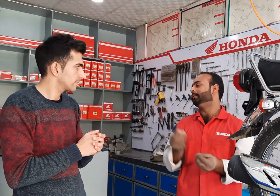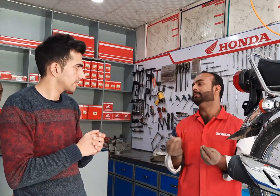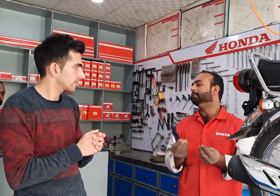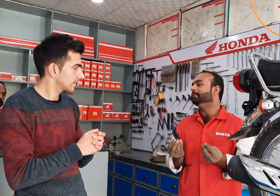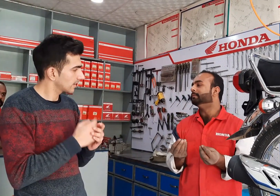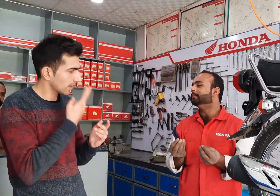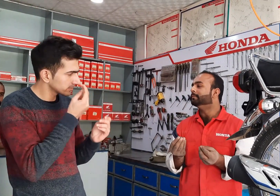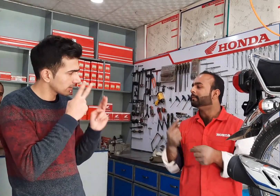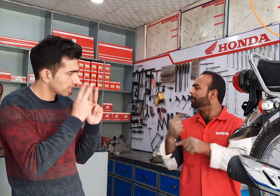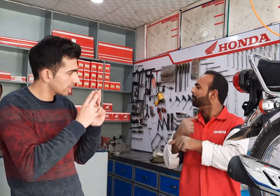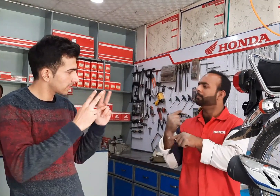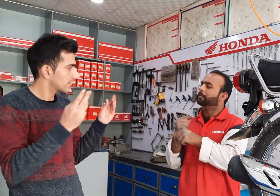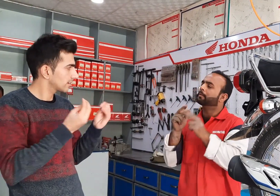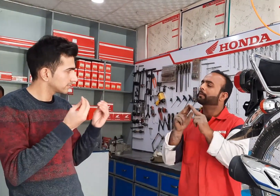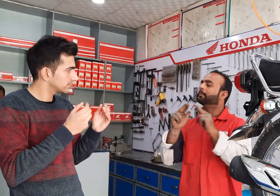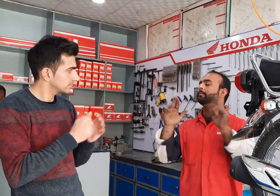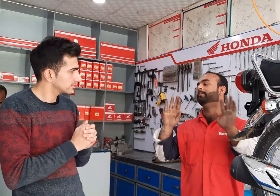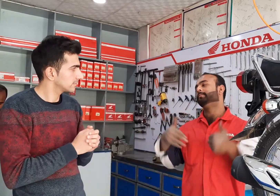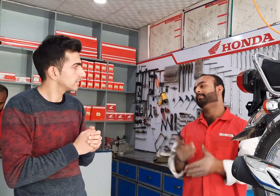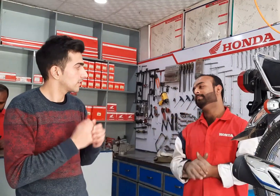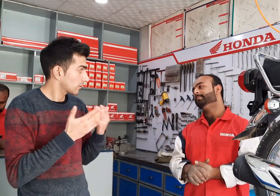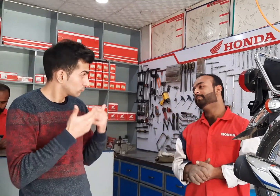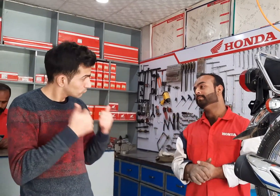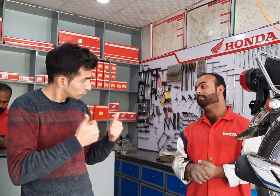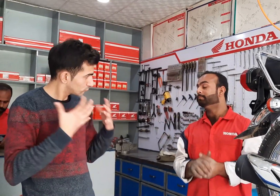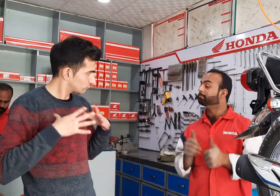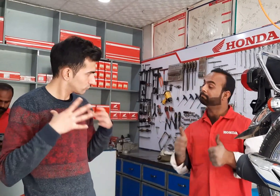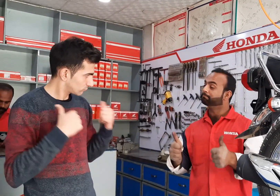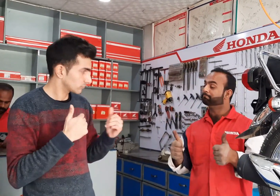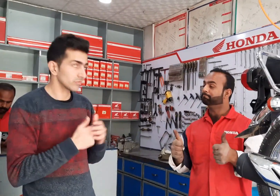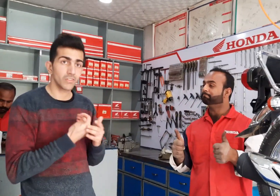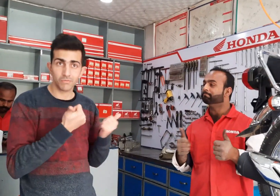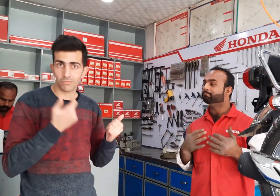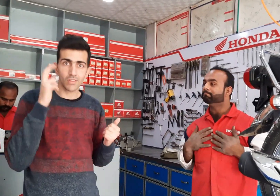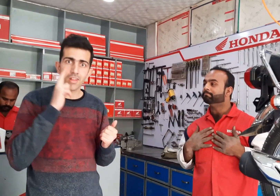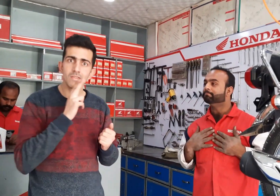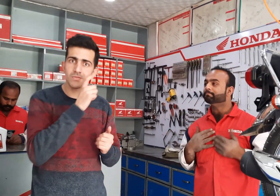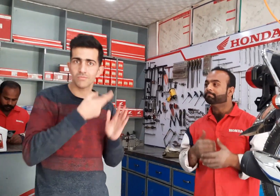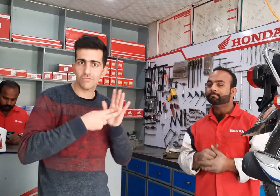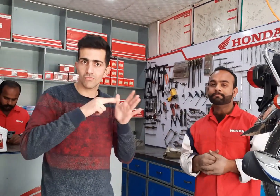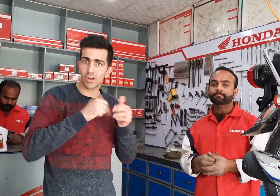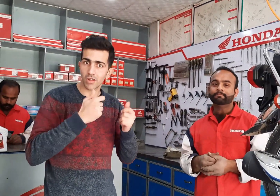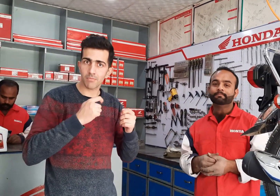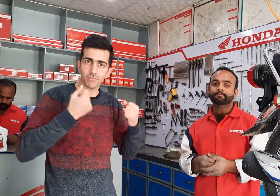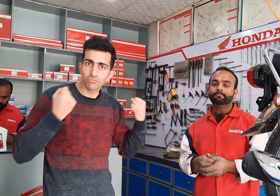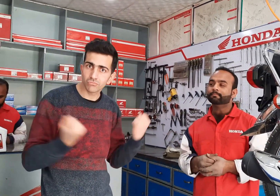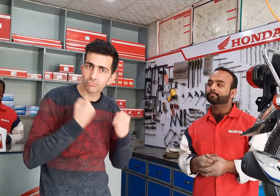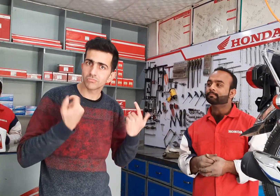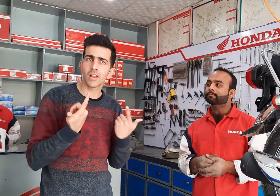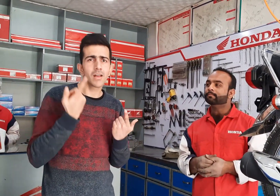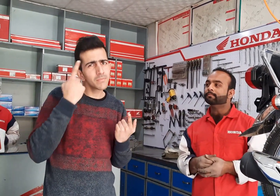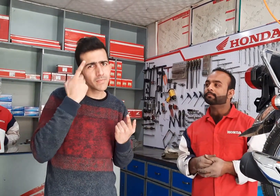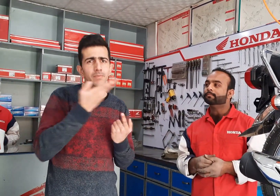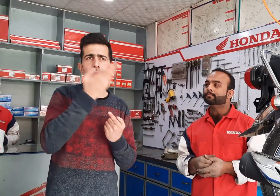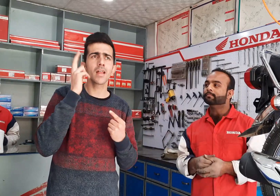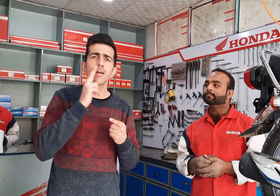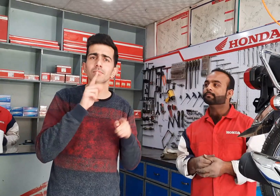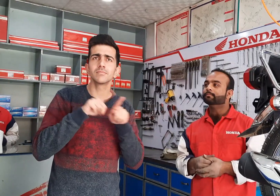آسانی سے میں کمیونکیٹ کر لیتا ہوں نارمل لوگوں کے ساتھ تو ماشاءاللہ بہت اچھا ایکسپیرینس جا رہا ہے اس کا اور بہت ہارڈ